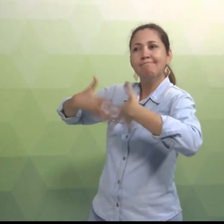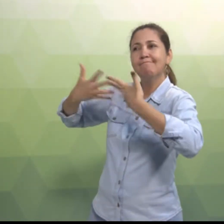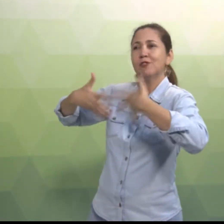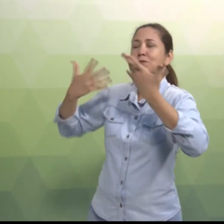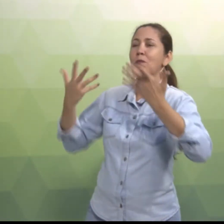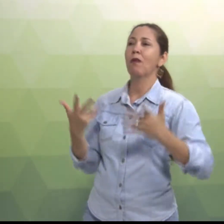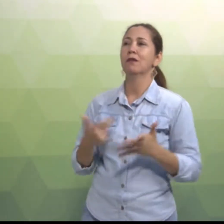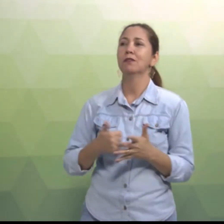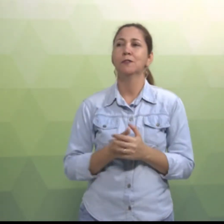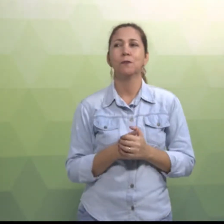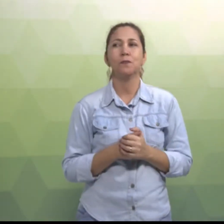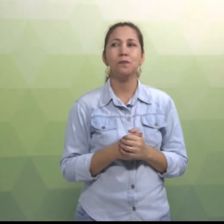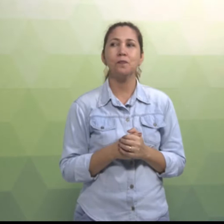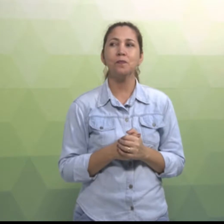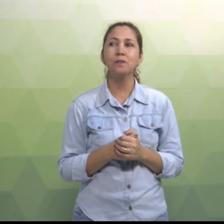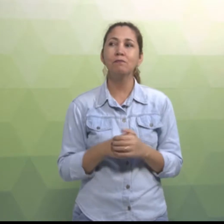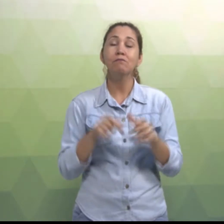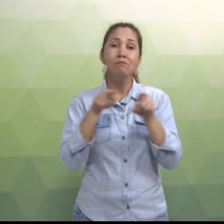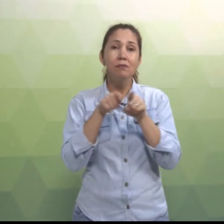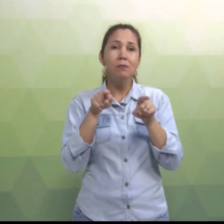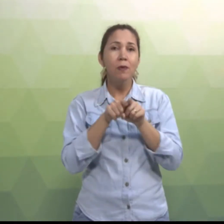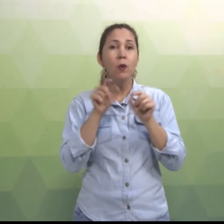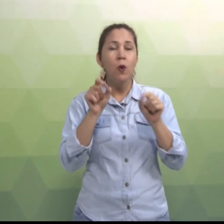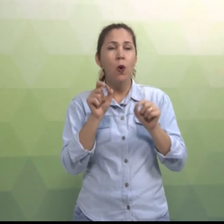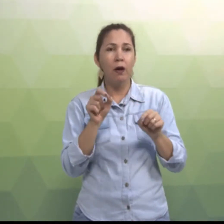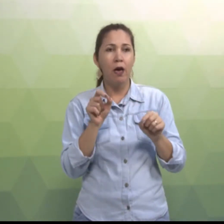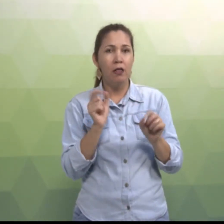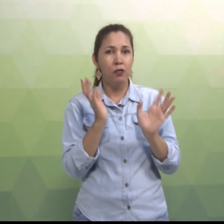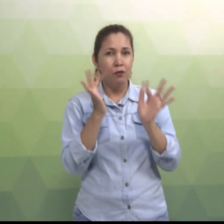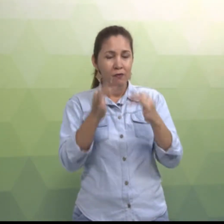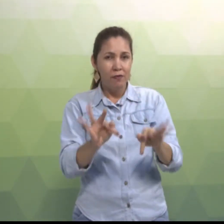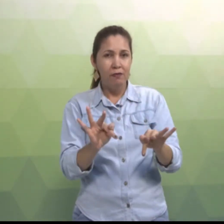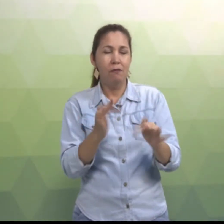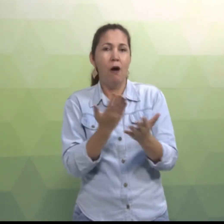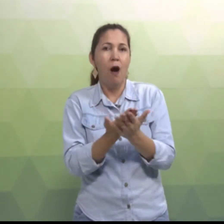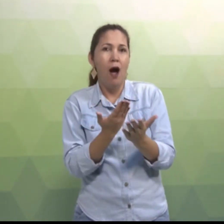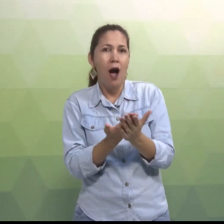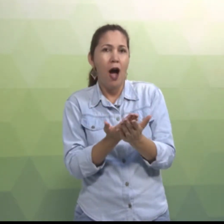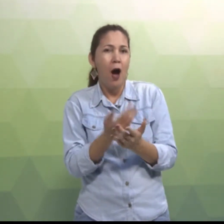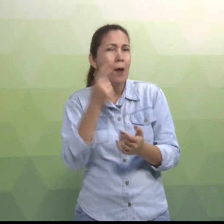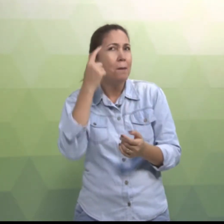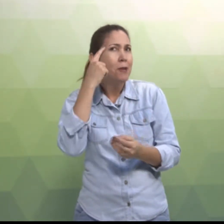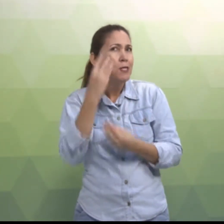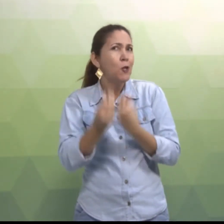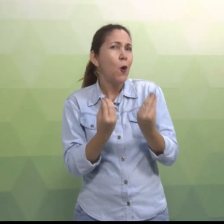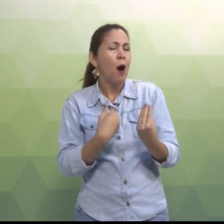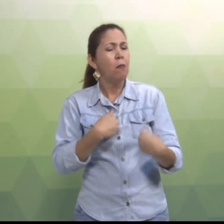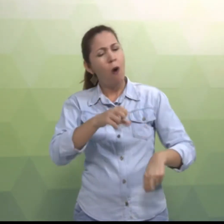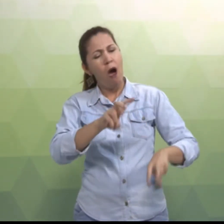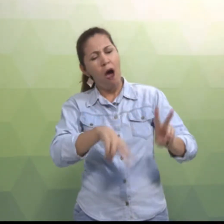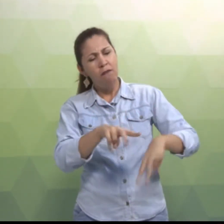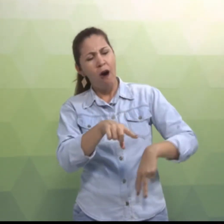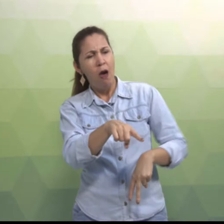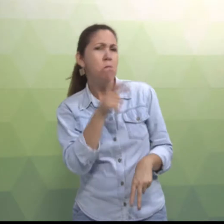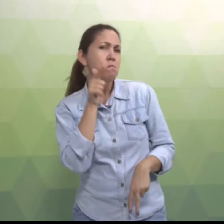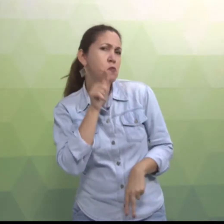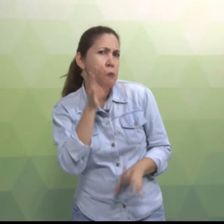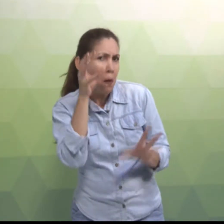fotos, algo que ele possa ver e sentir estimulado. Ao final da aula, vamos pensar